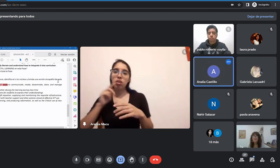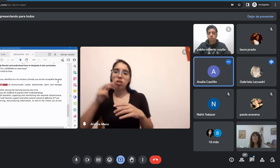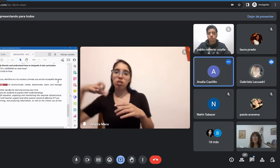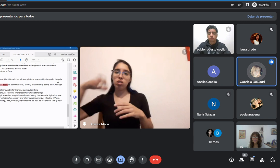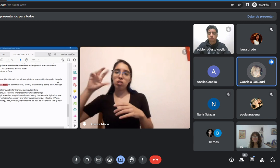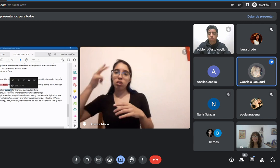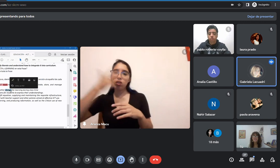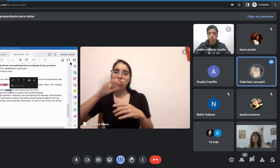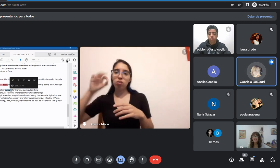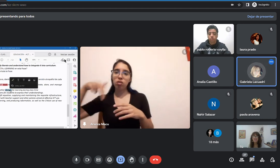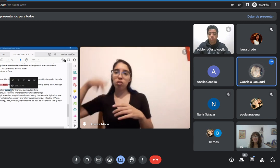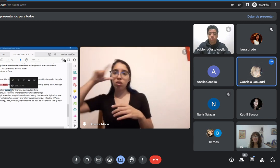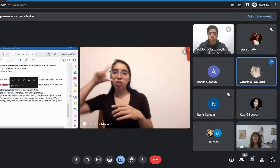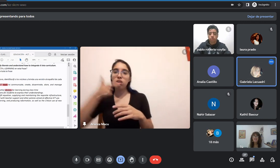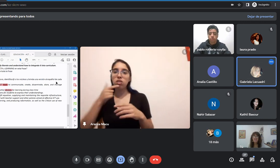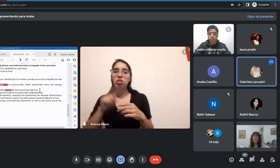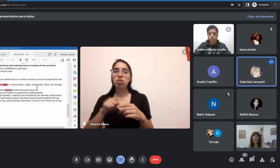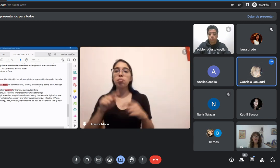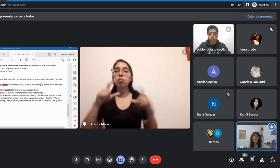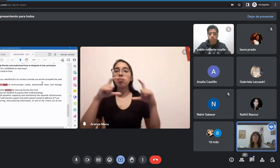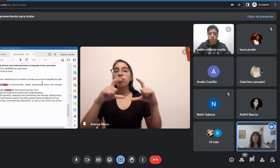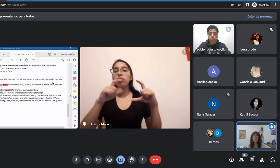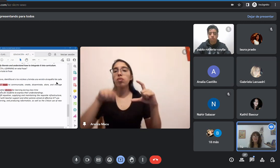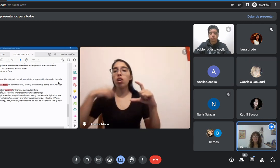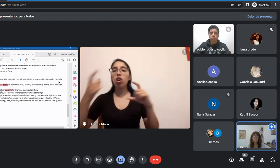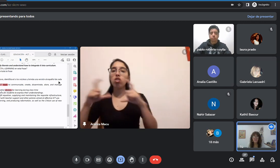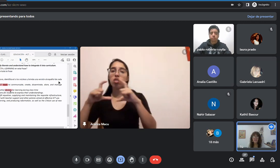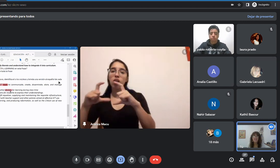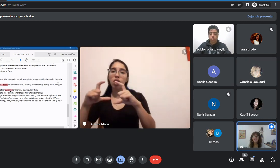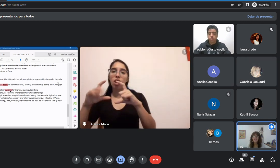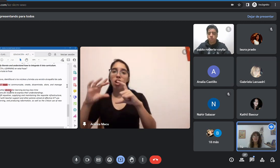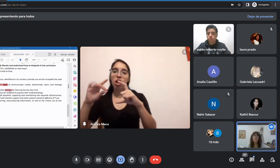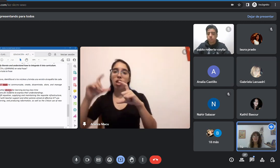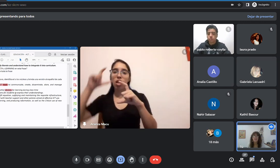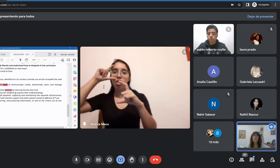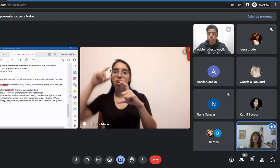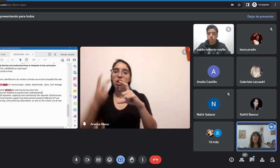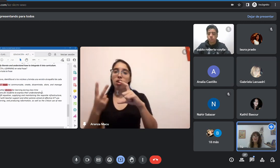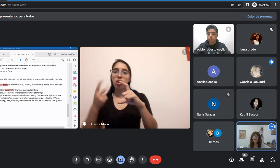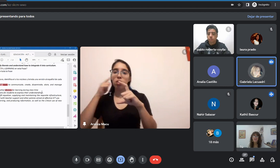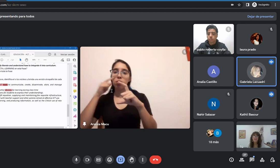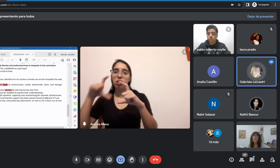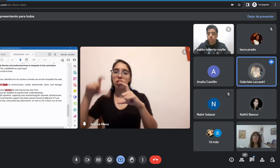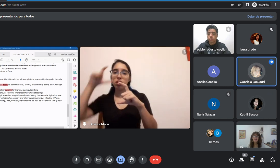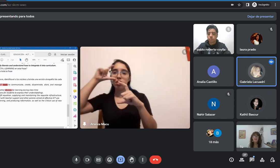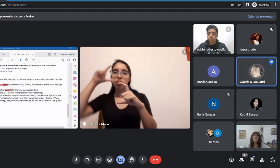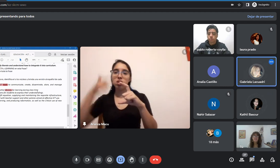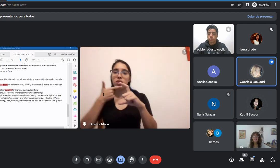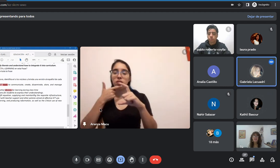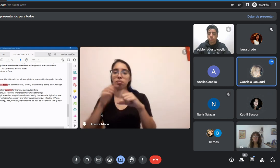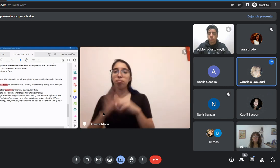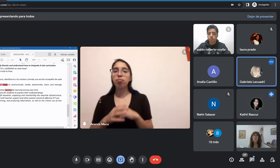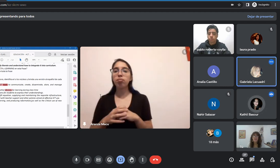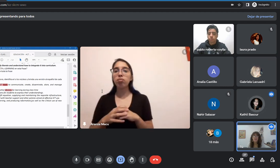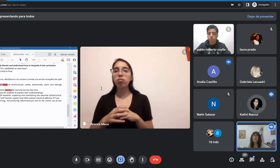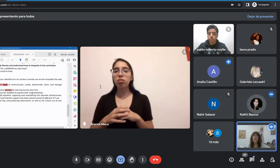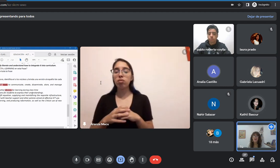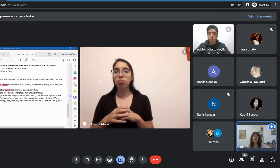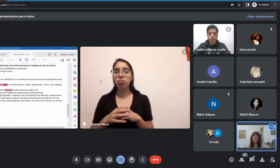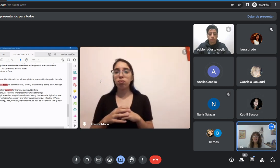Device. Other device. Other no es sustantivo, devices sí es sustantivo. Ah, es sustantivo, sí. Bien. ¿Qué otro sustantivo? Class